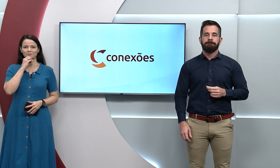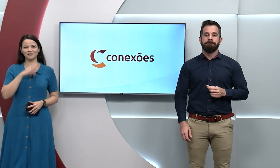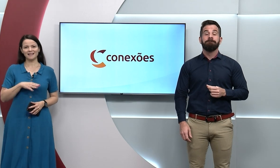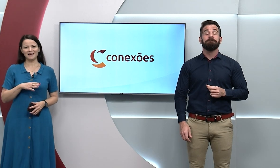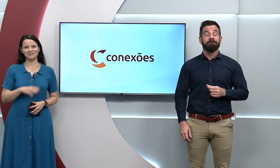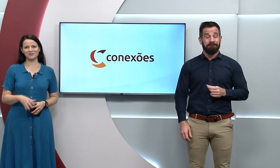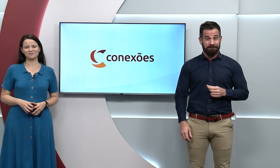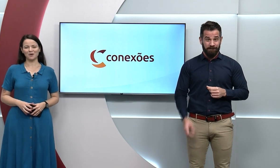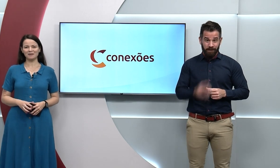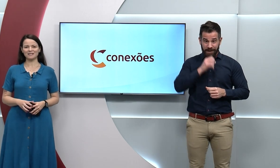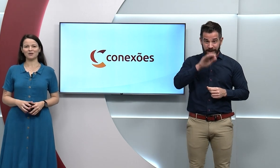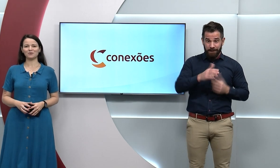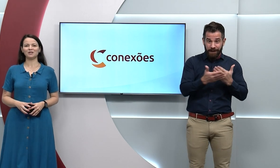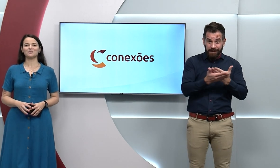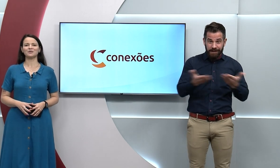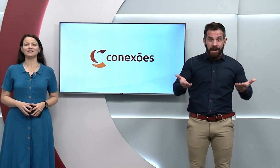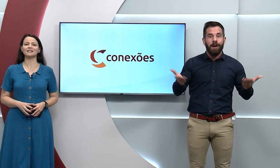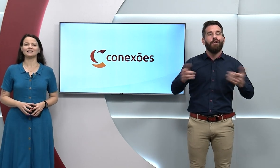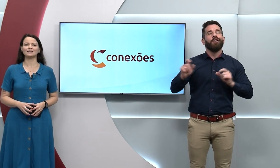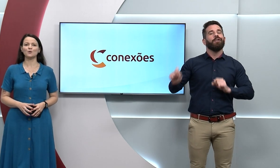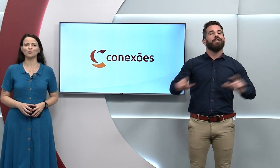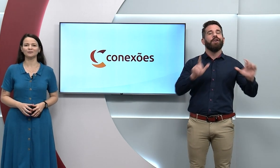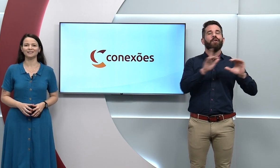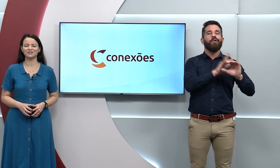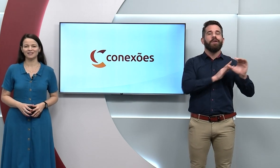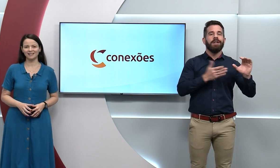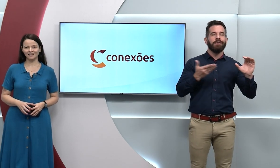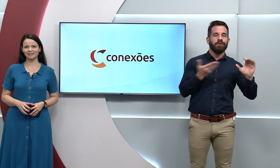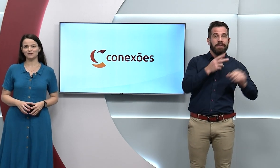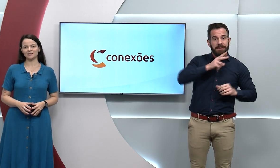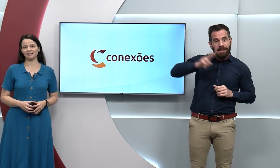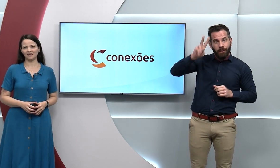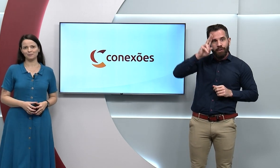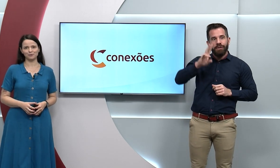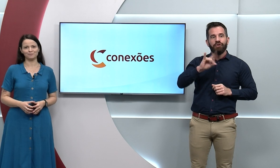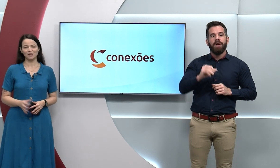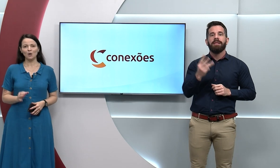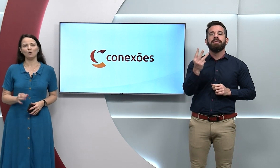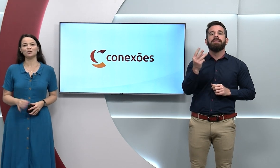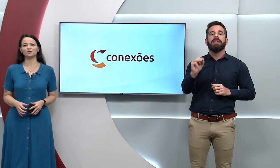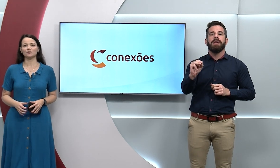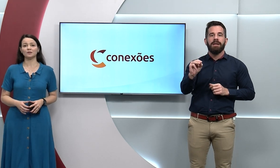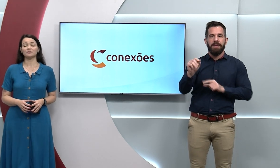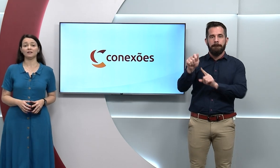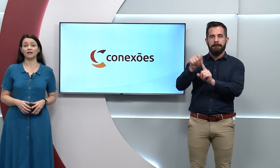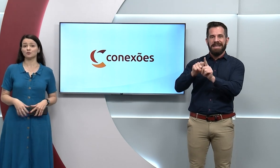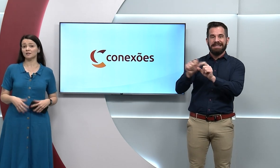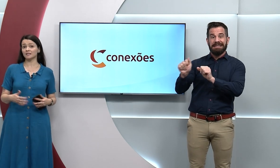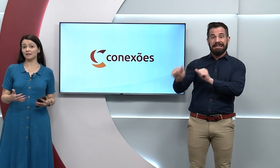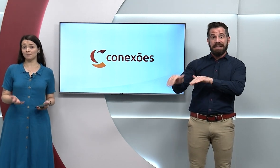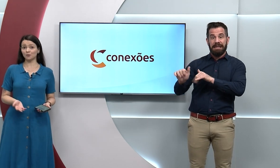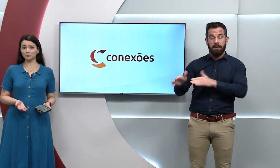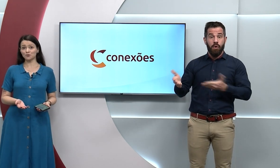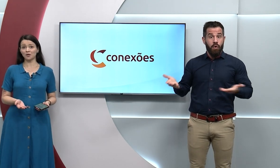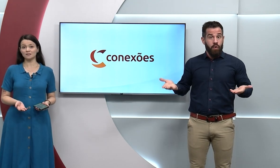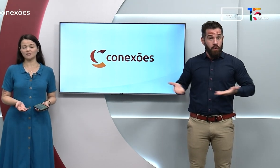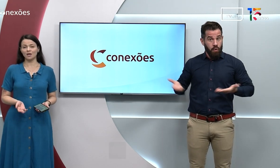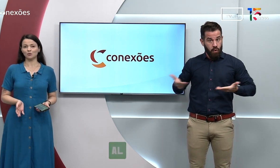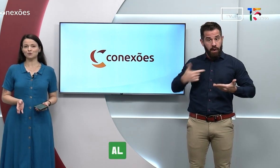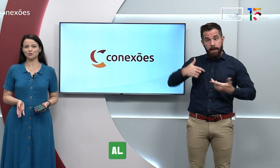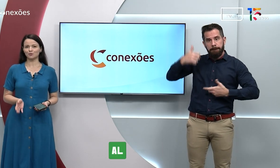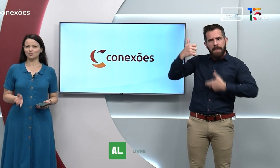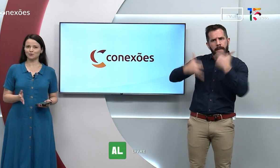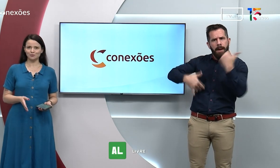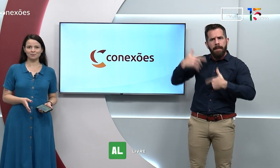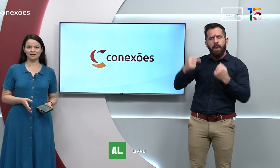Boa tarde, começa agora o Conexões dessa segunda, dia 30 de setembro. Hoje nós vamos falar sobre as repercussões